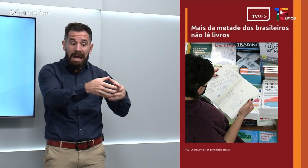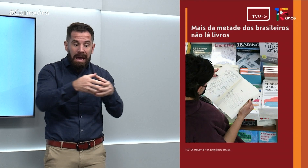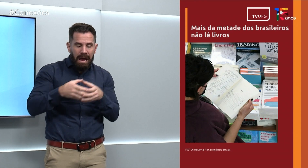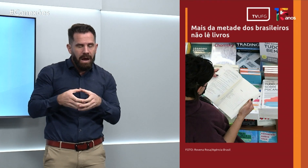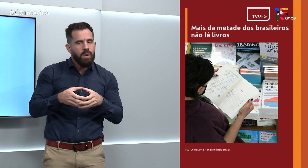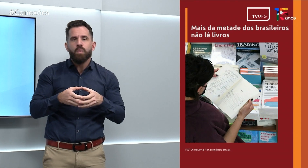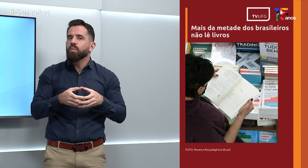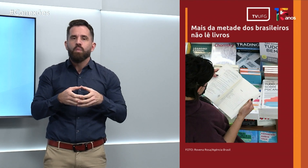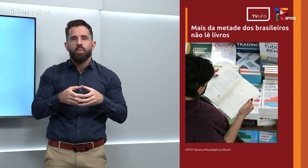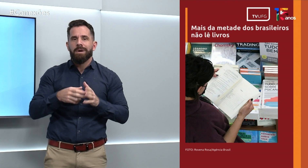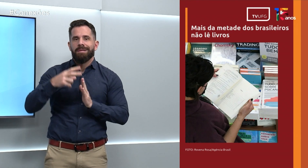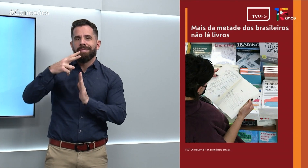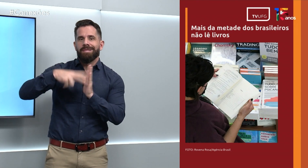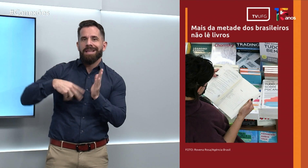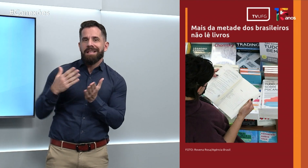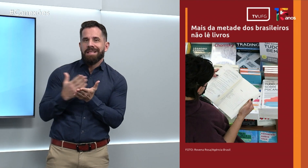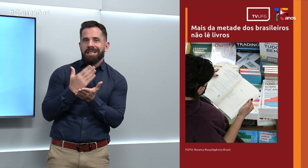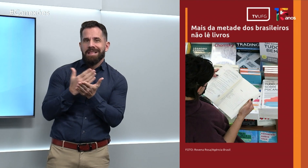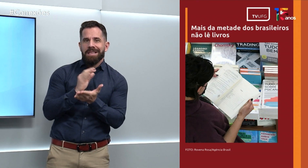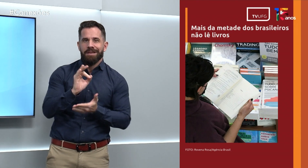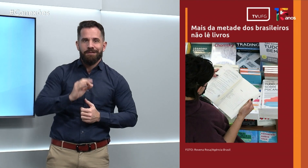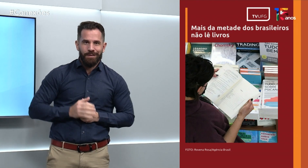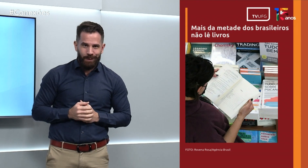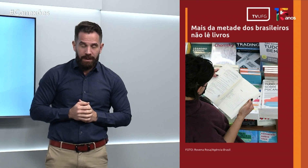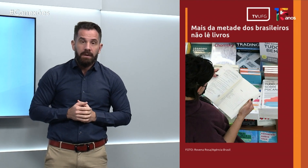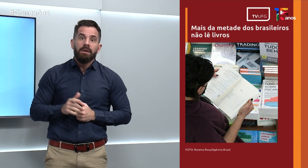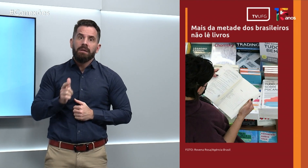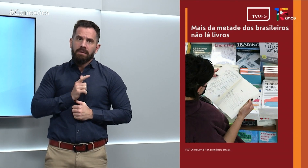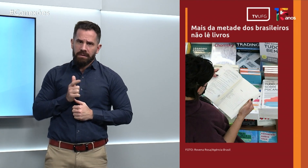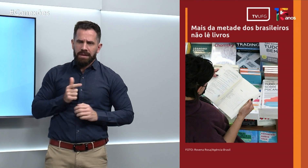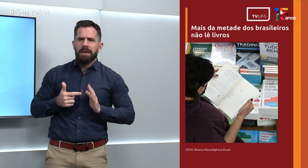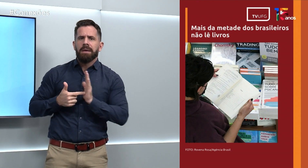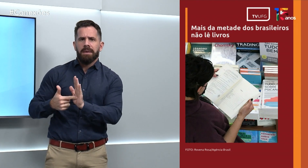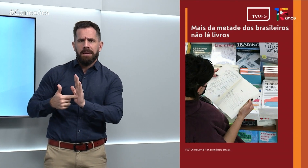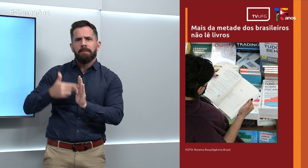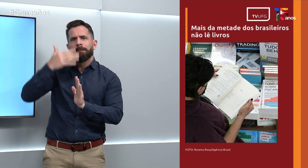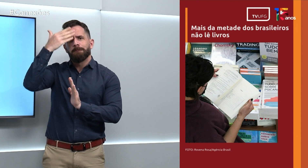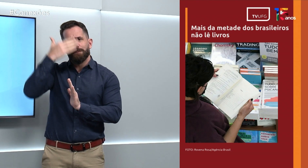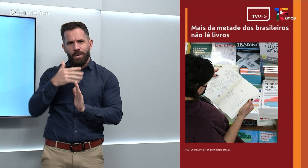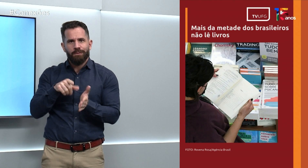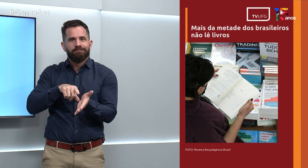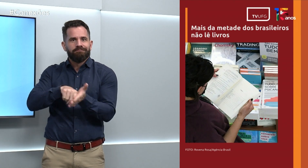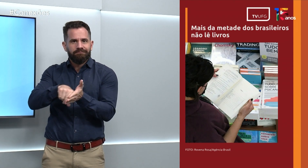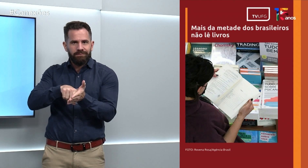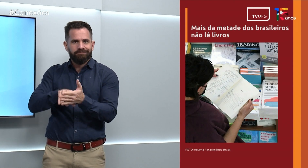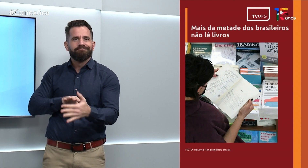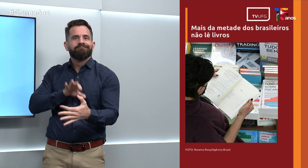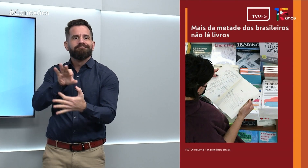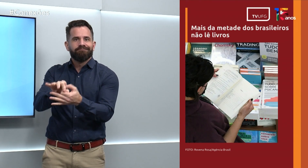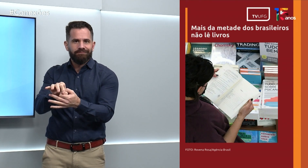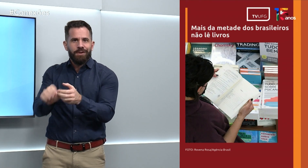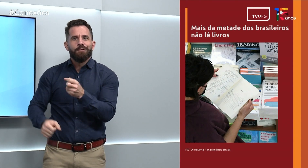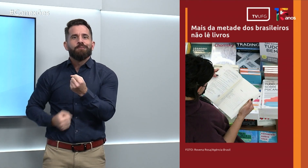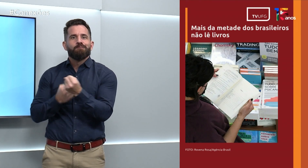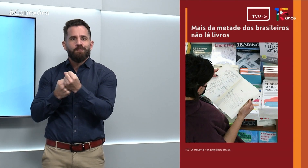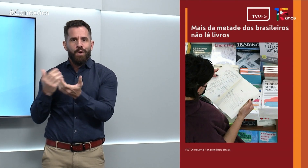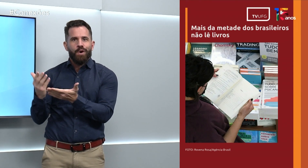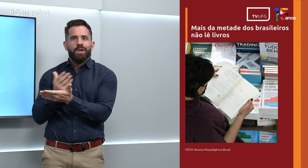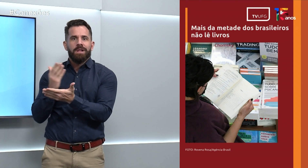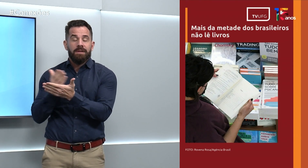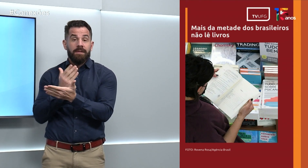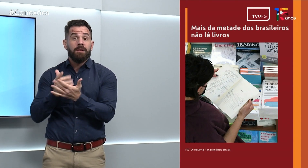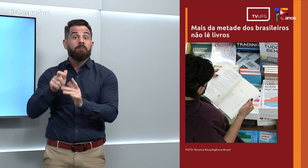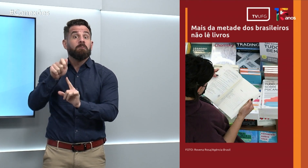edição da Retratos da Literatura no Brasil, que foi divulgada pelo Instituto ProLivro no mês de